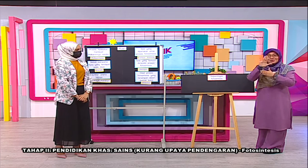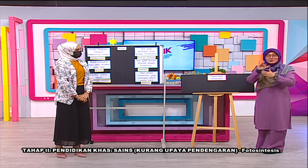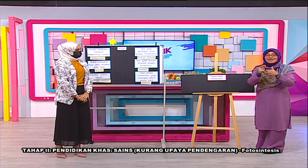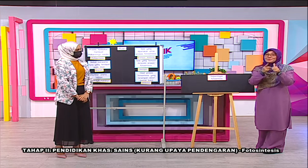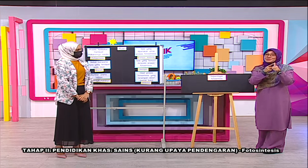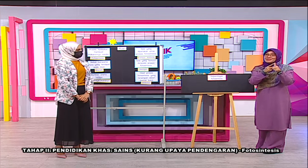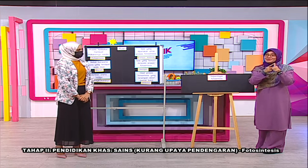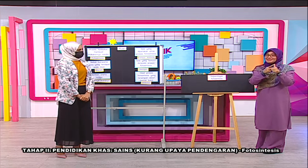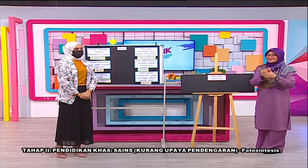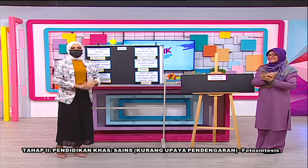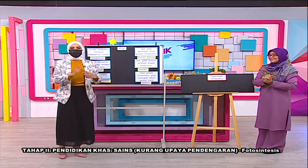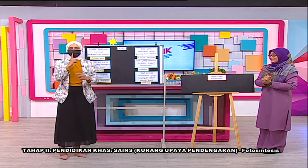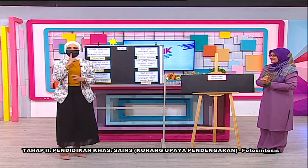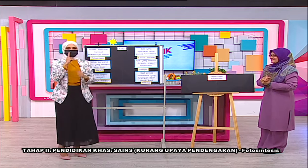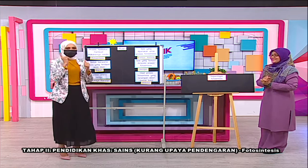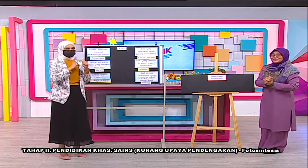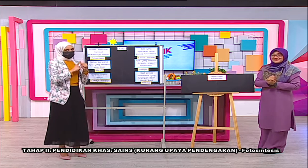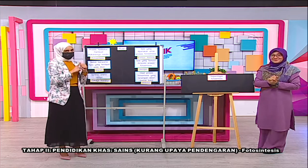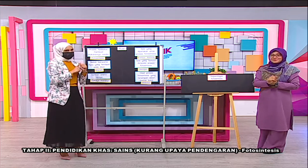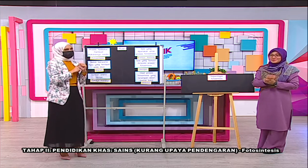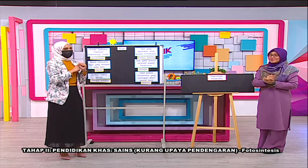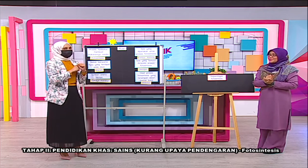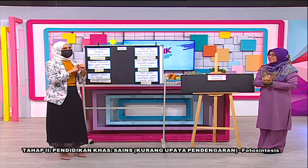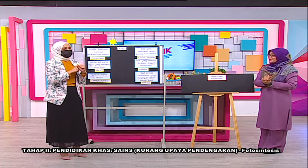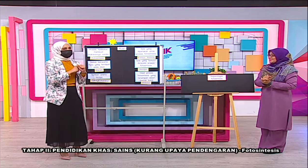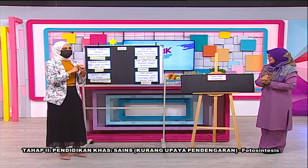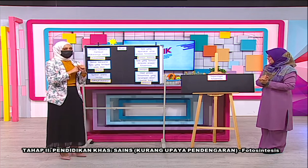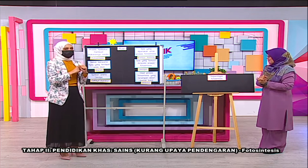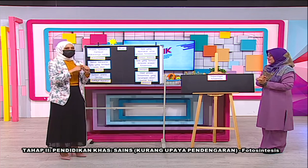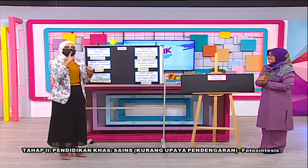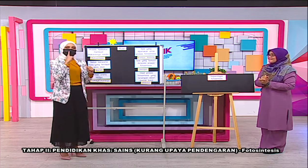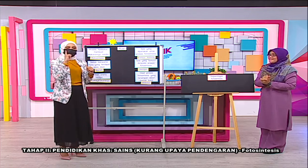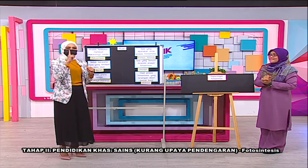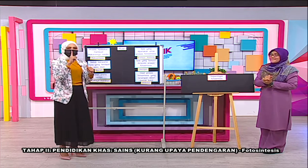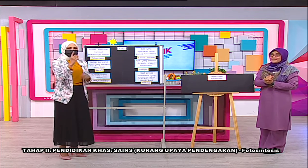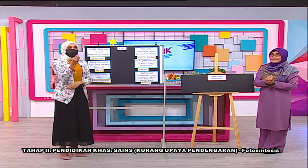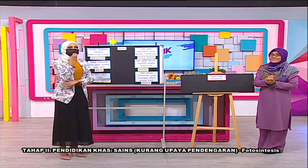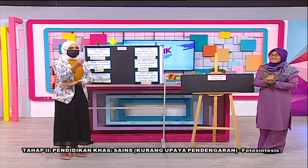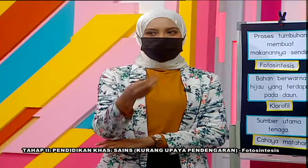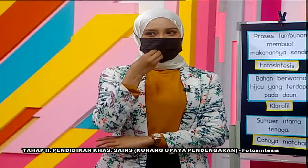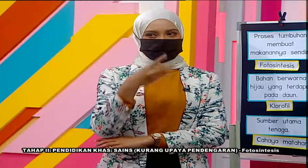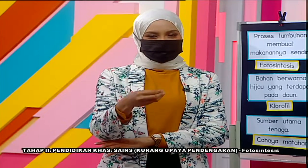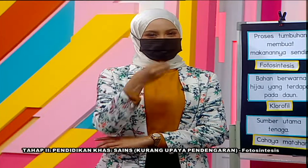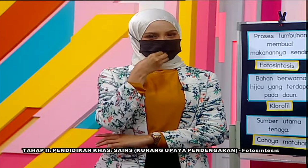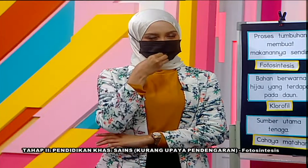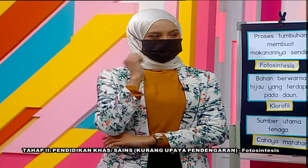tahu yang pertama kepentingan yang pertama untuk sebagai sumber makanan Oke